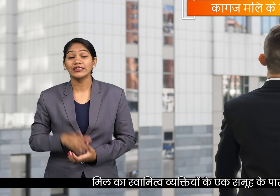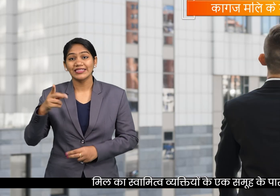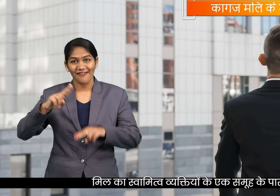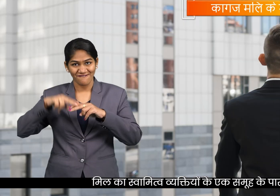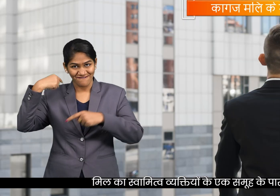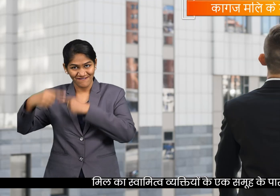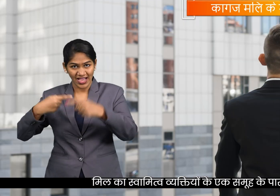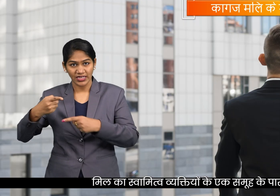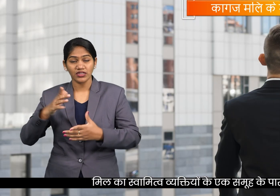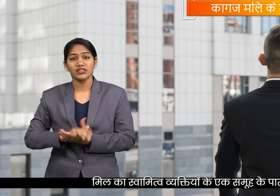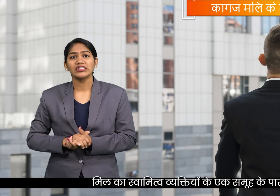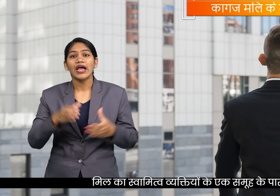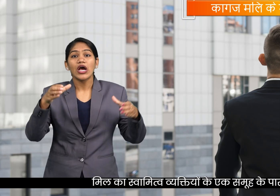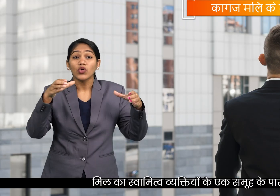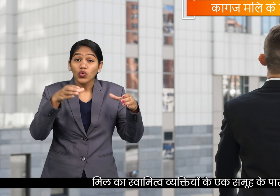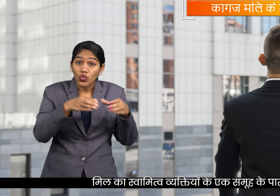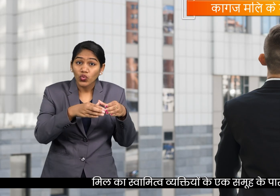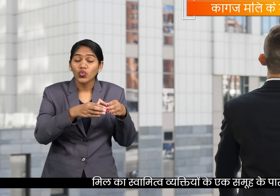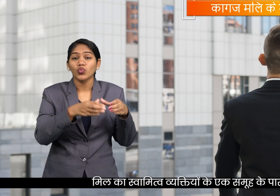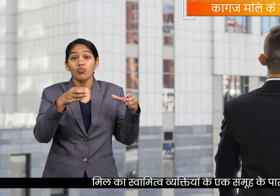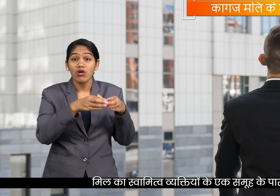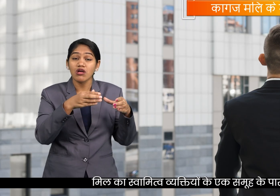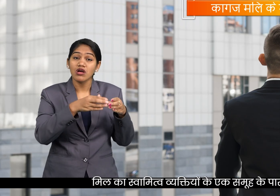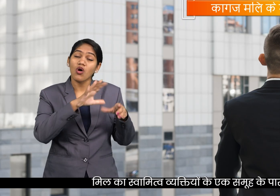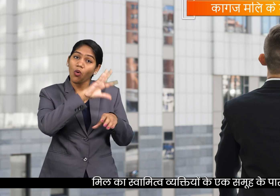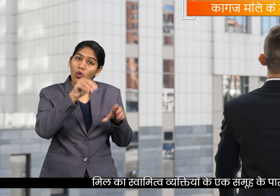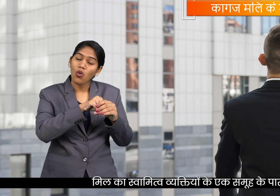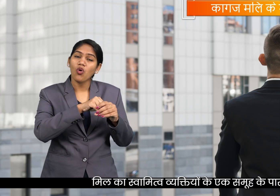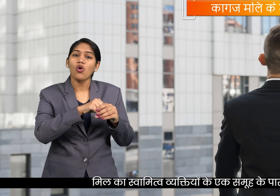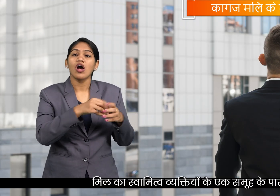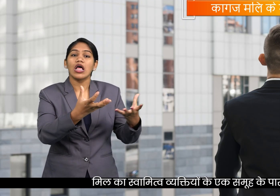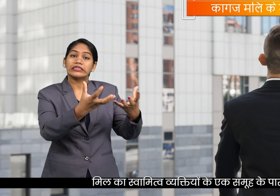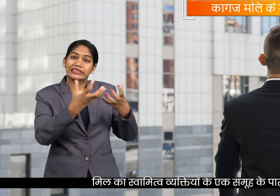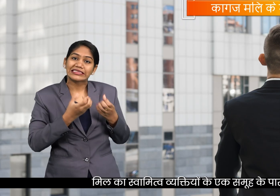मिल का स्वामित्व व्यक्तियों का एक समूह के पास है